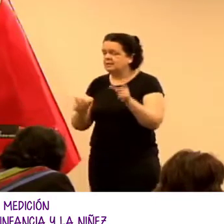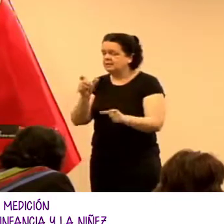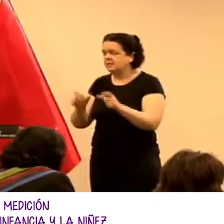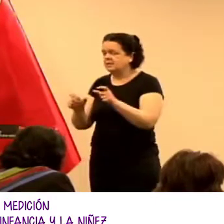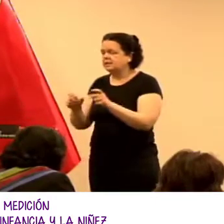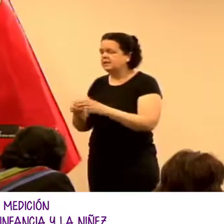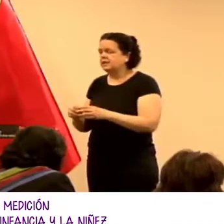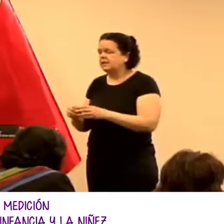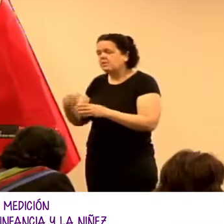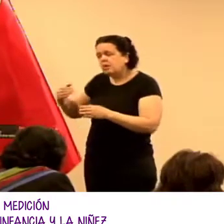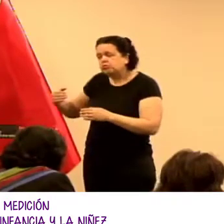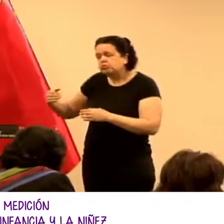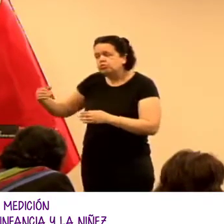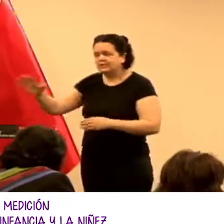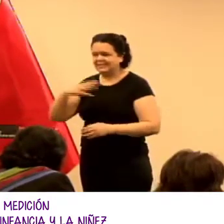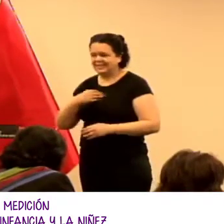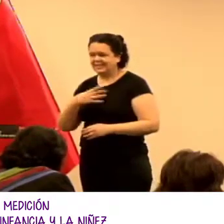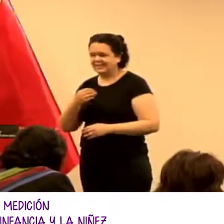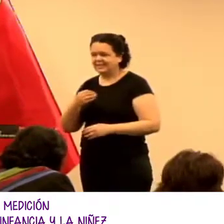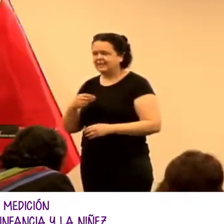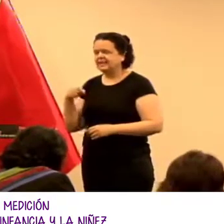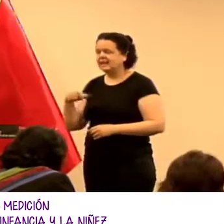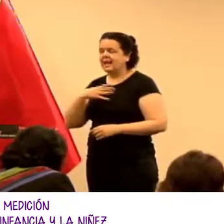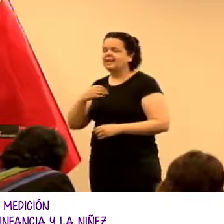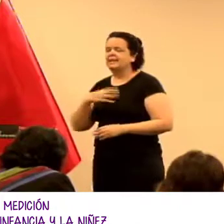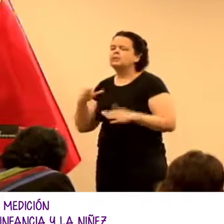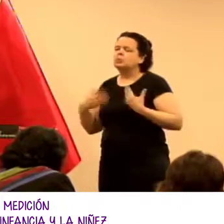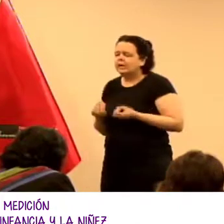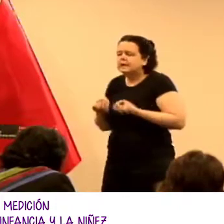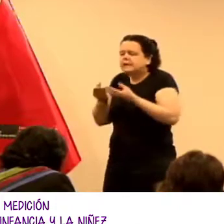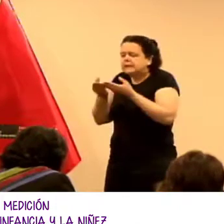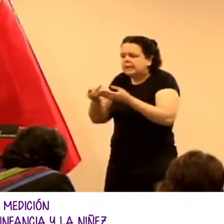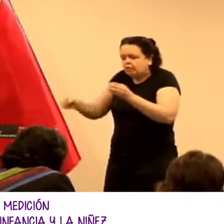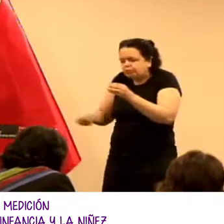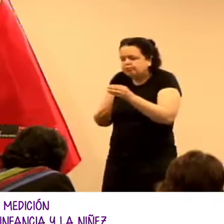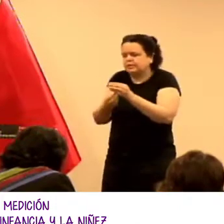avanza en la edad puede dar,